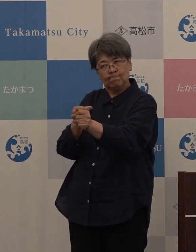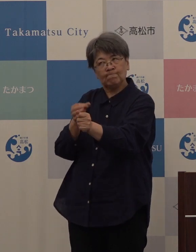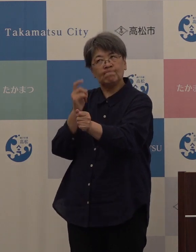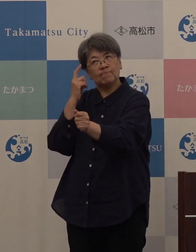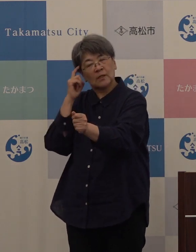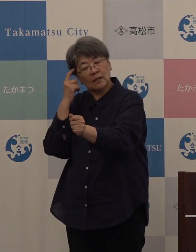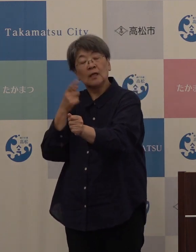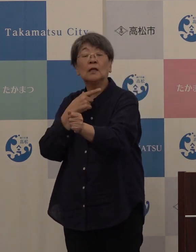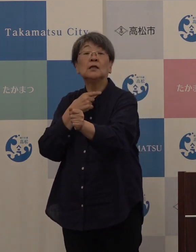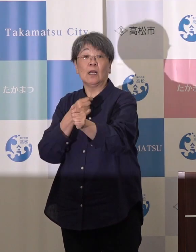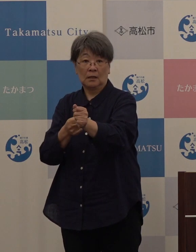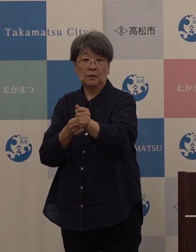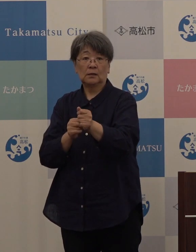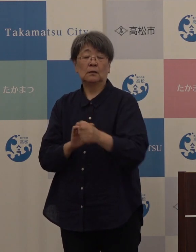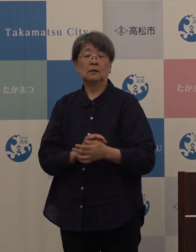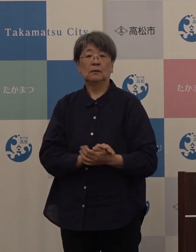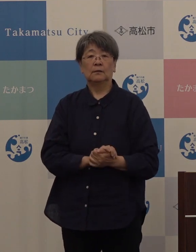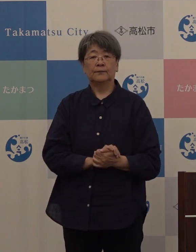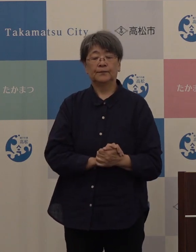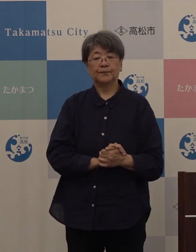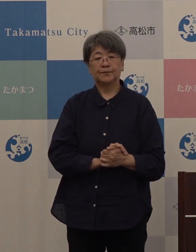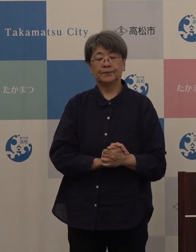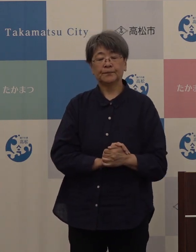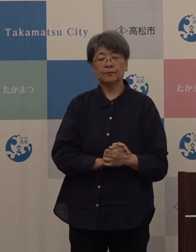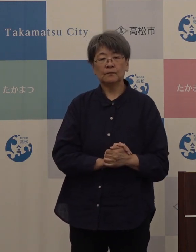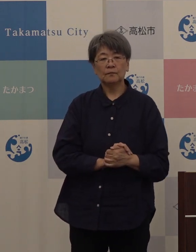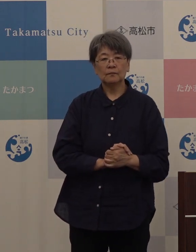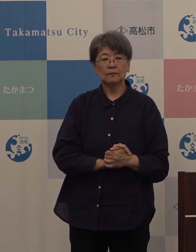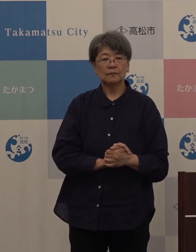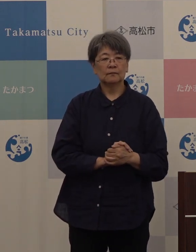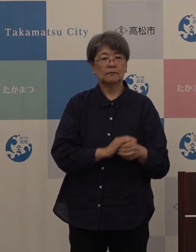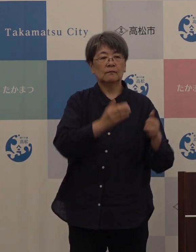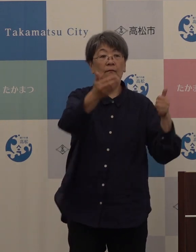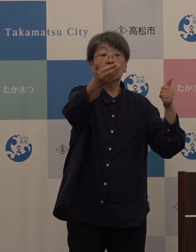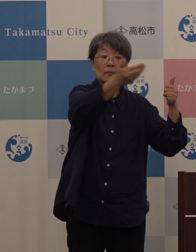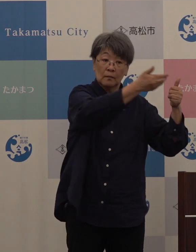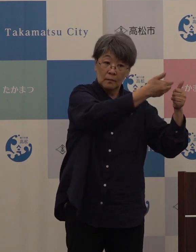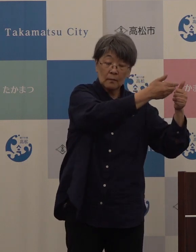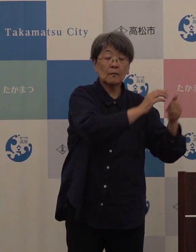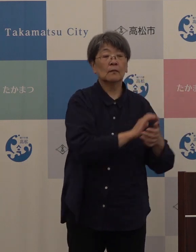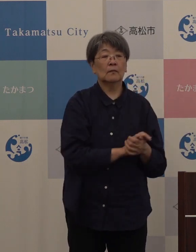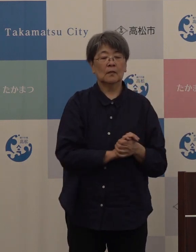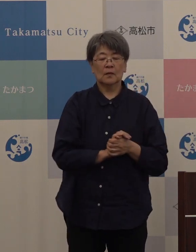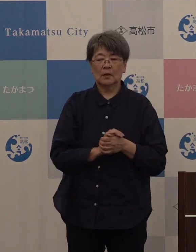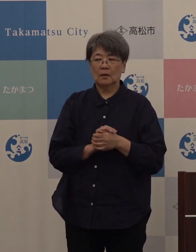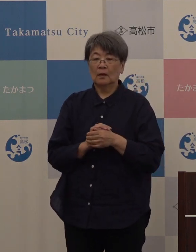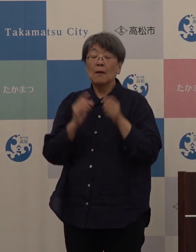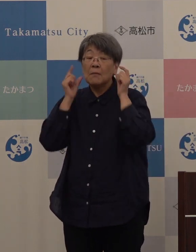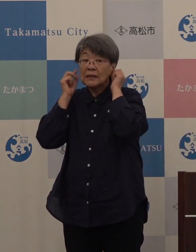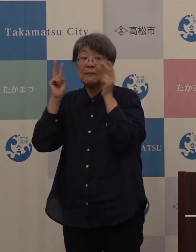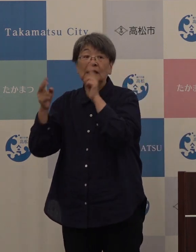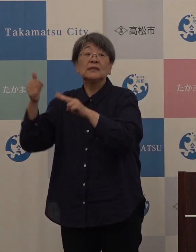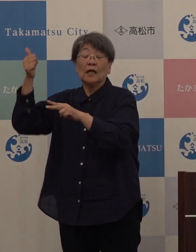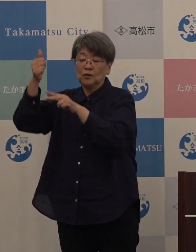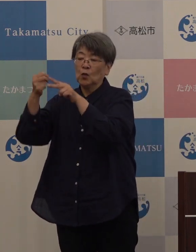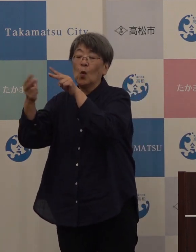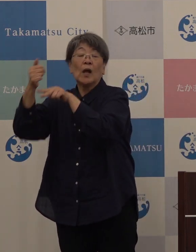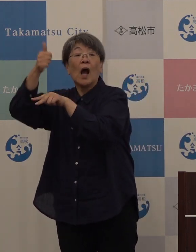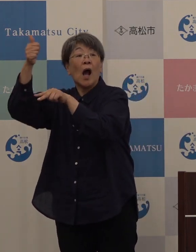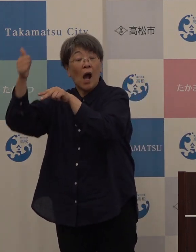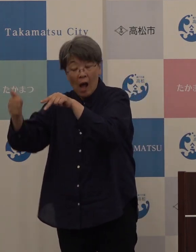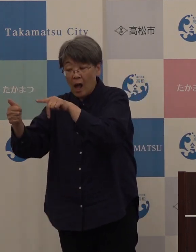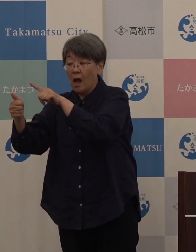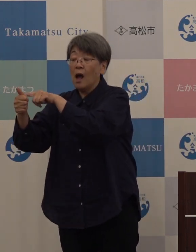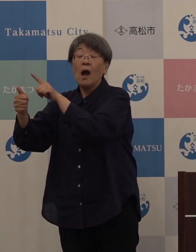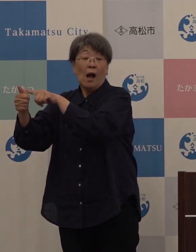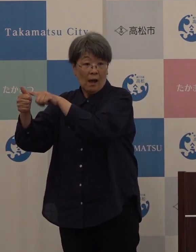というふうに思っているところでございます。 ちょっと質問が前後しますが、真鍋社長が社長を交代するという意向を示